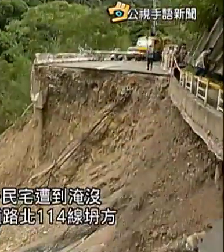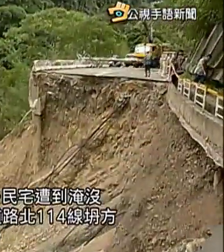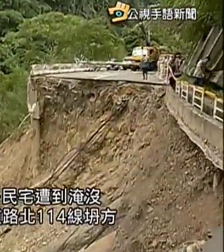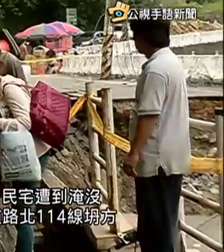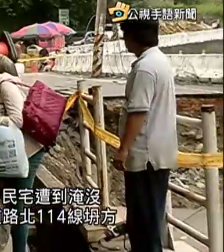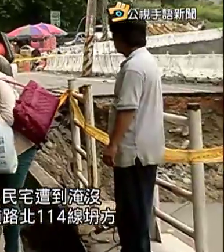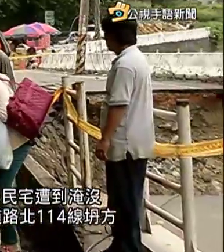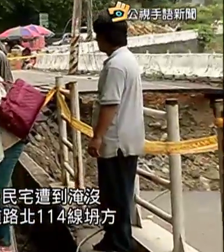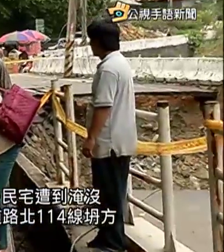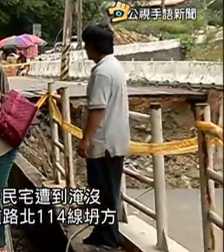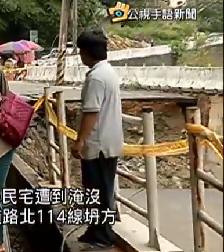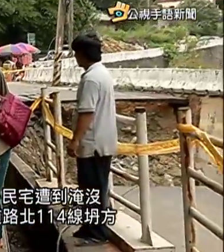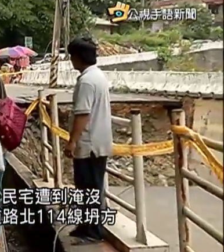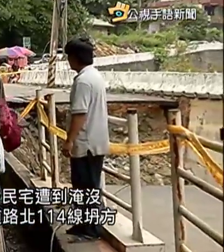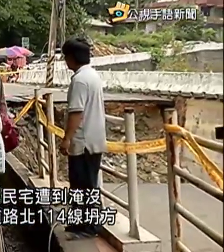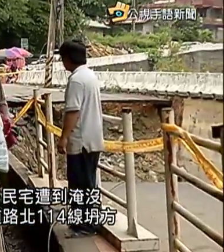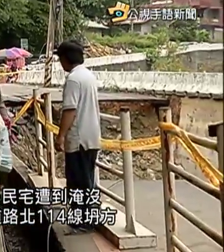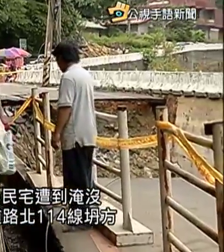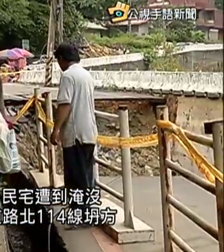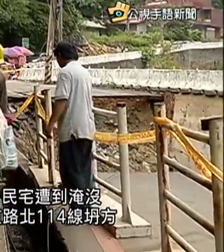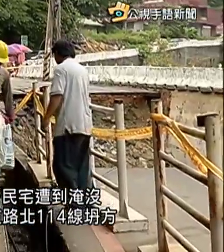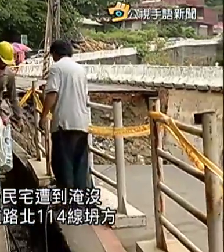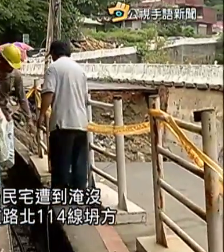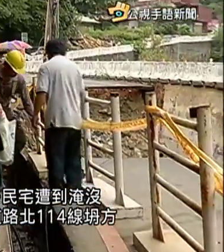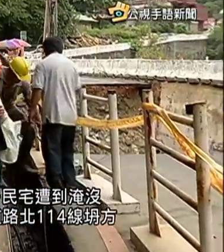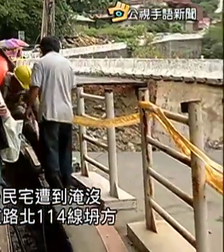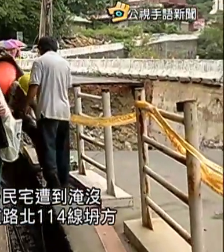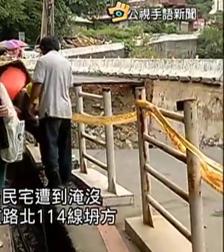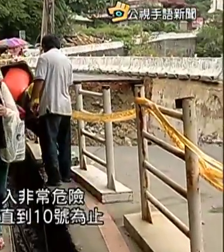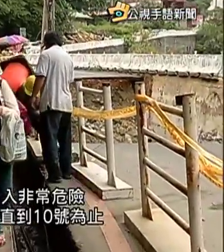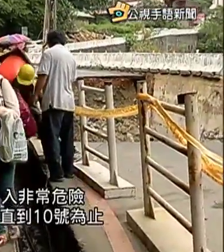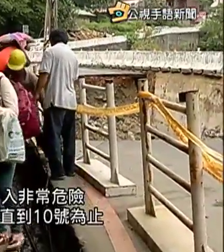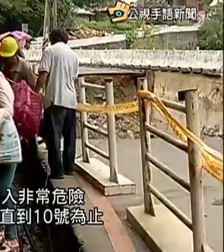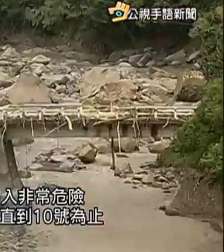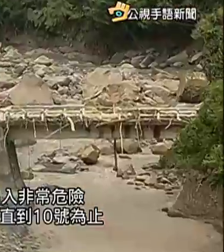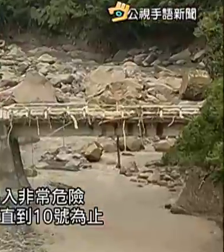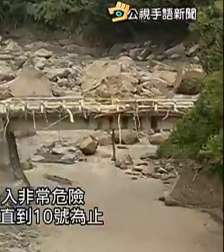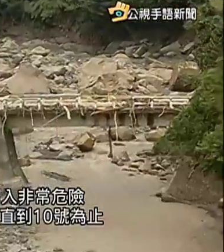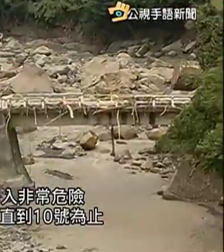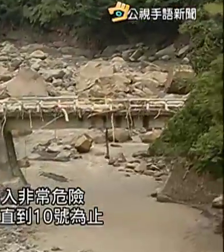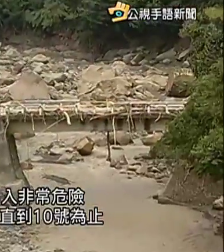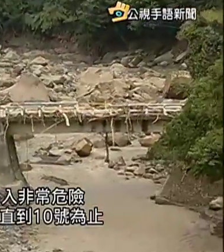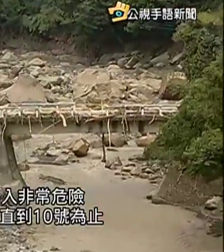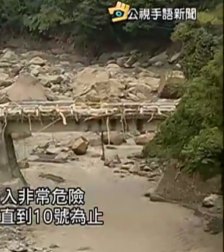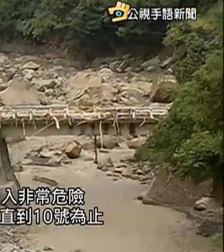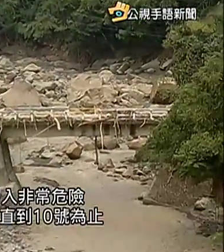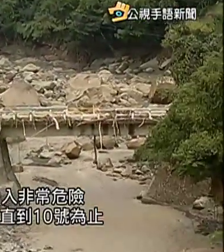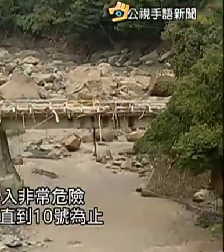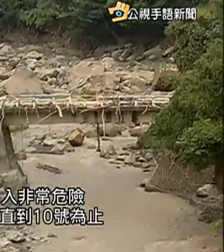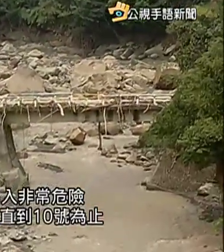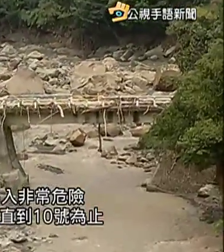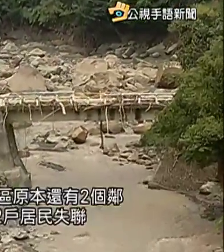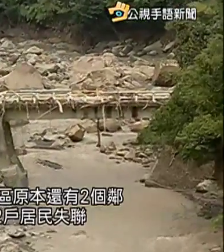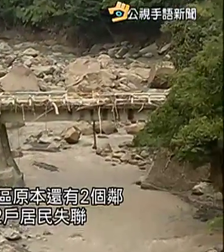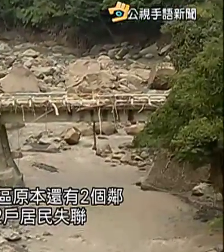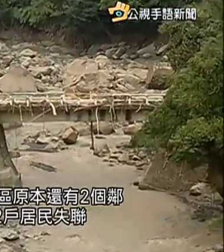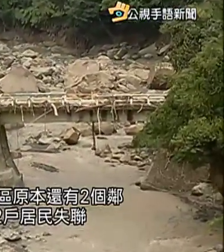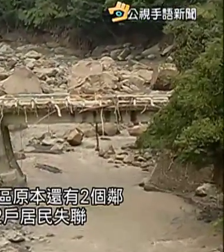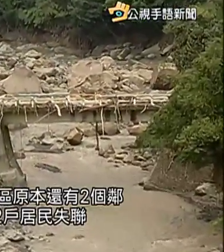到淹没，下山道路北114线坍方，出入非常危险。而一直到10号为止，游牧山区原本还有